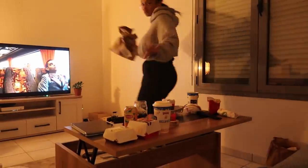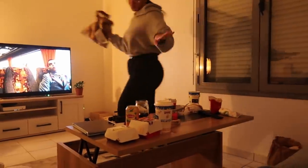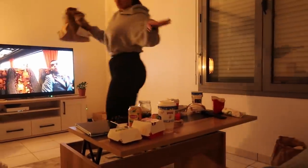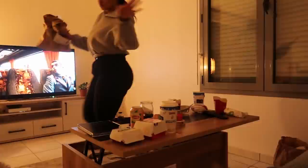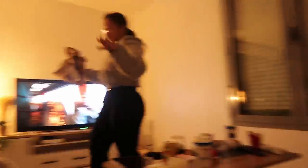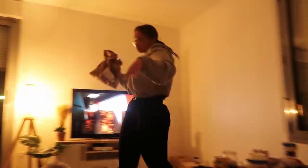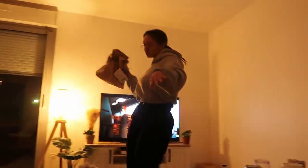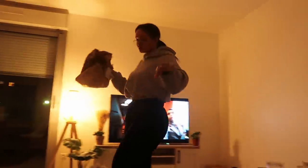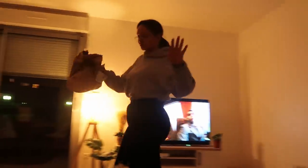appétit!